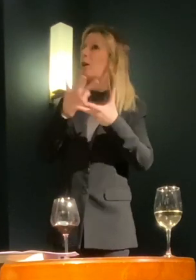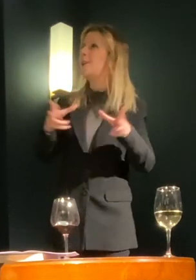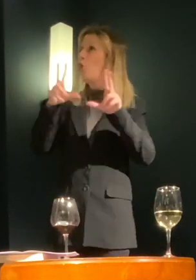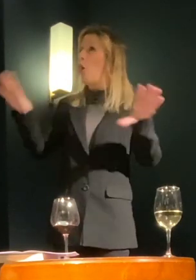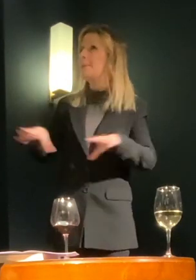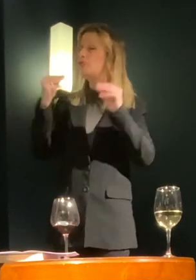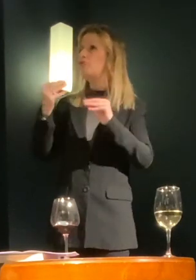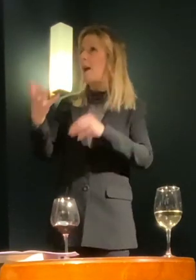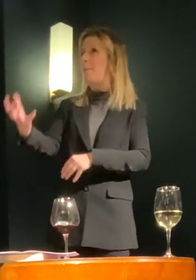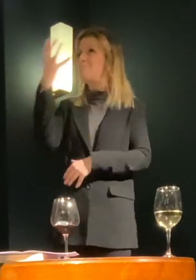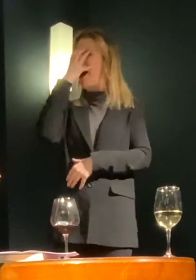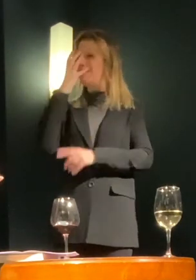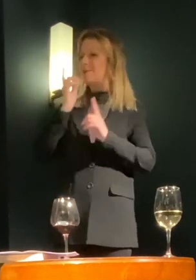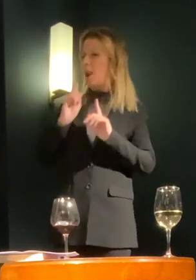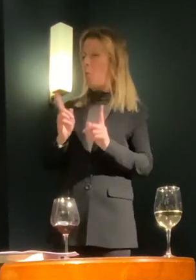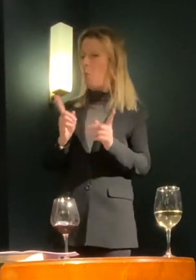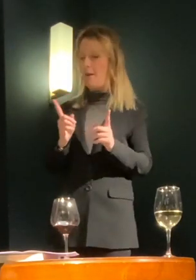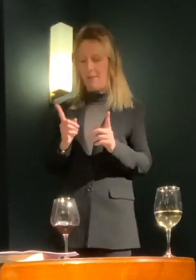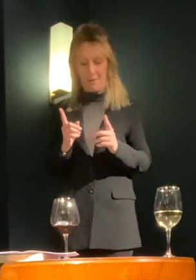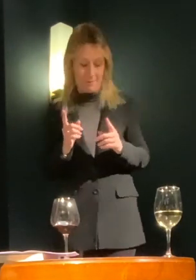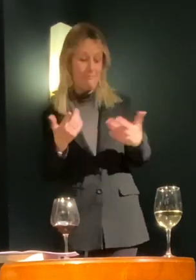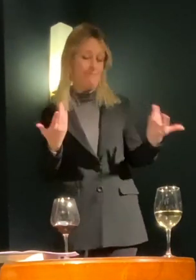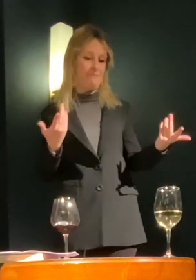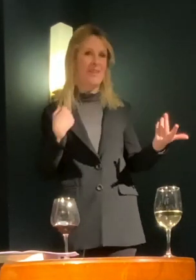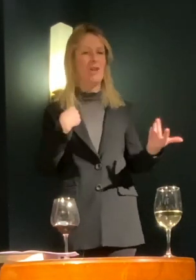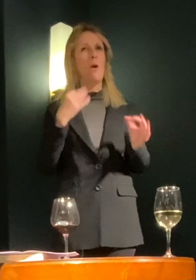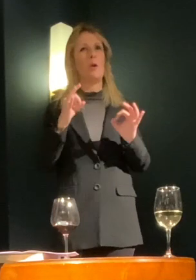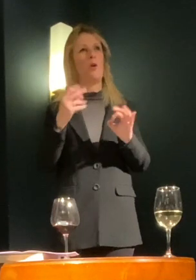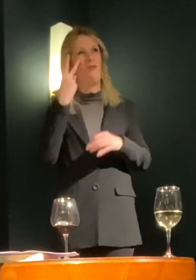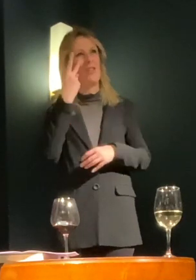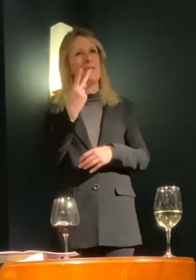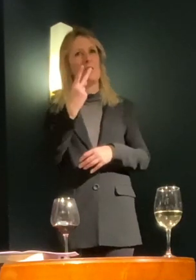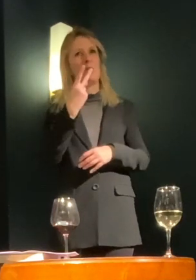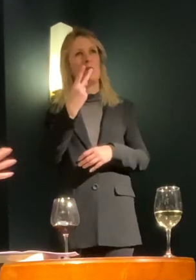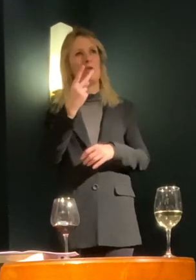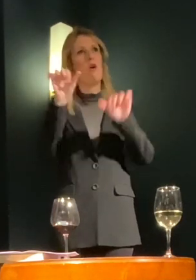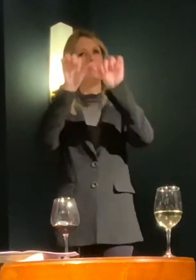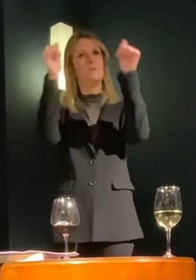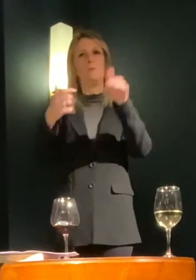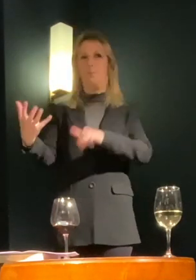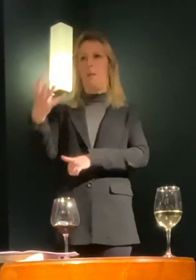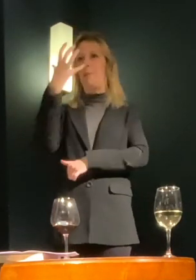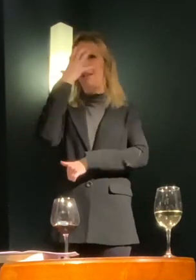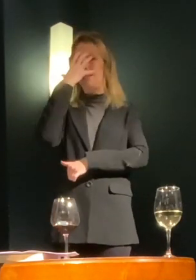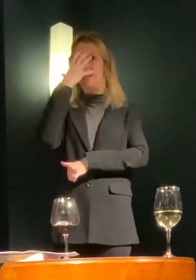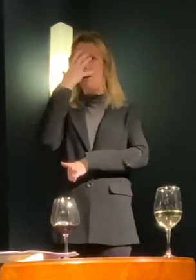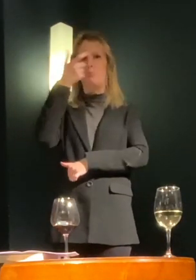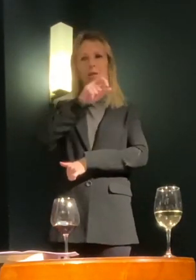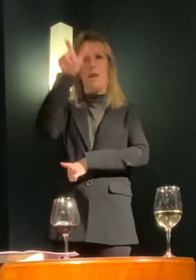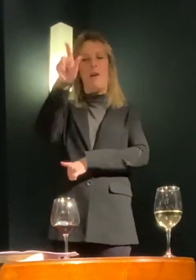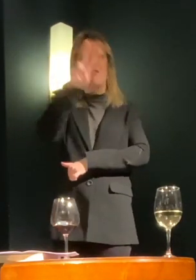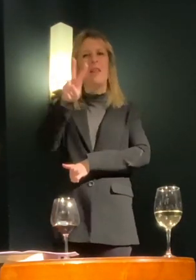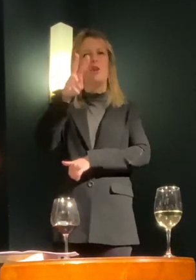maschera indossare, perché a un certo punto io l'ho proprio visto come una maschera, quando ancora si stava cercando che fosse appunto